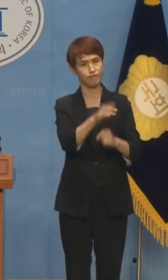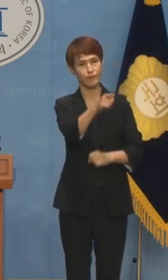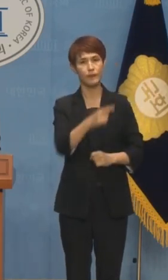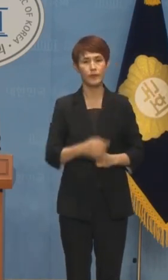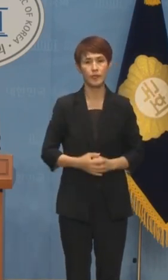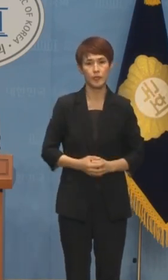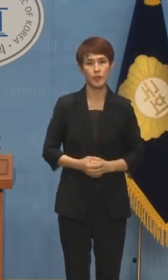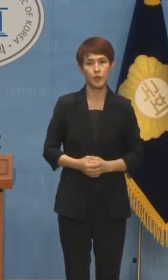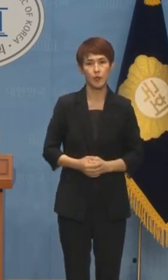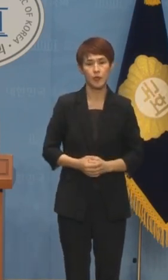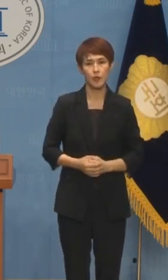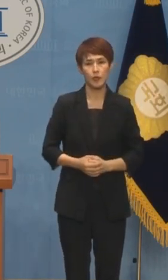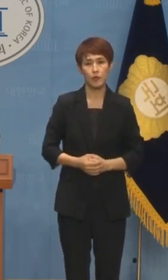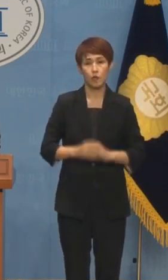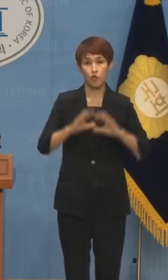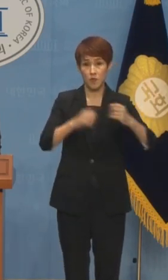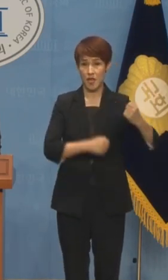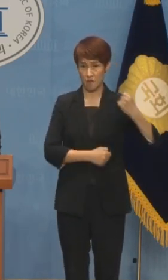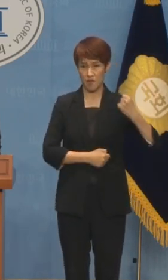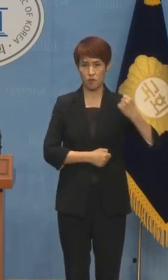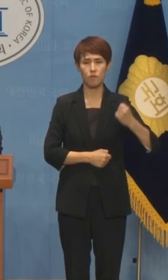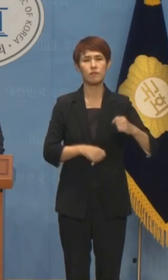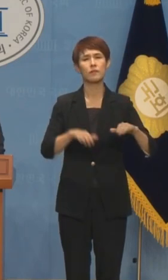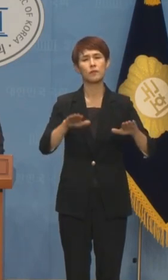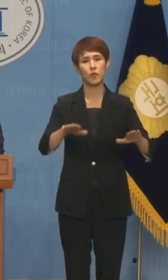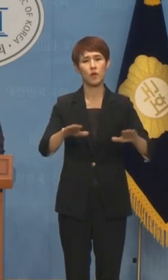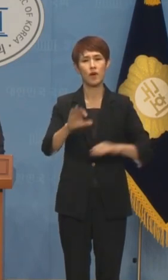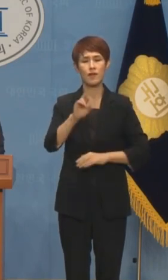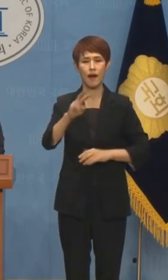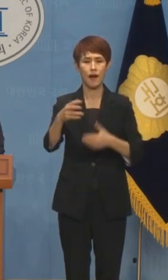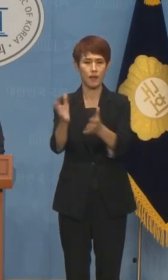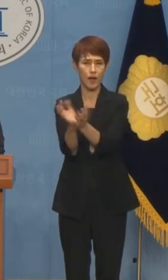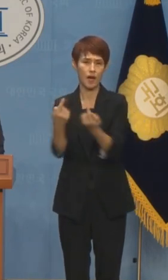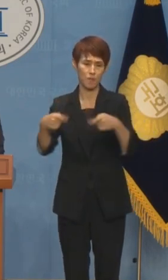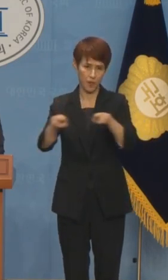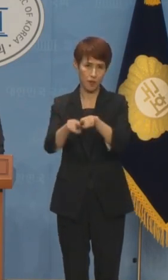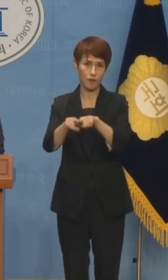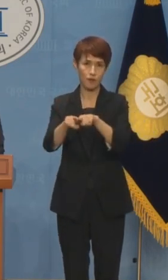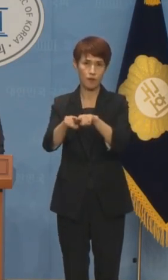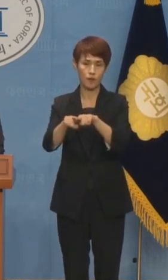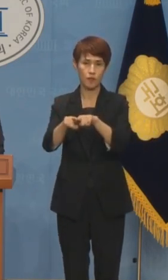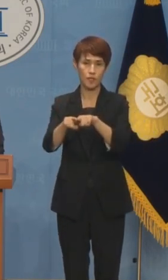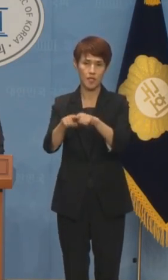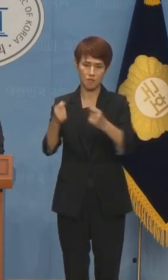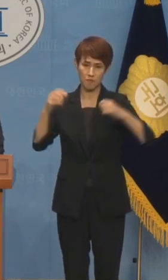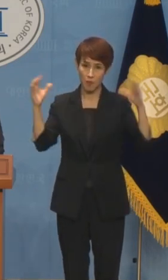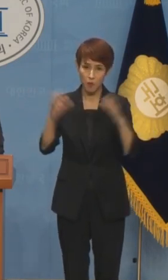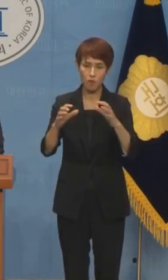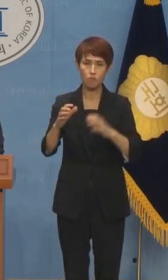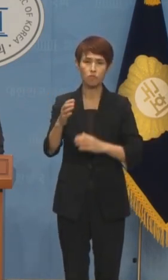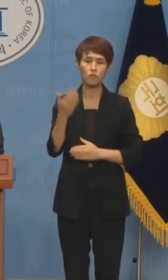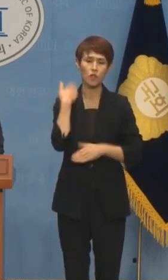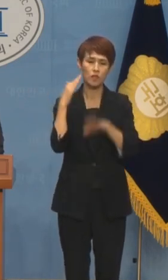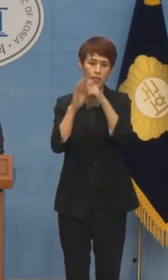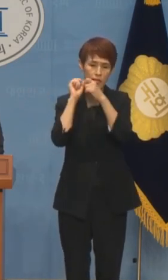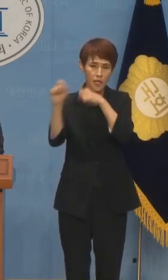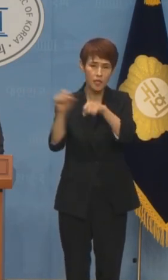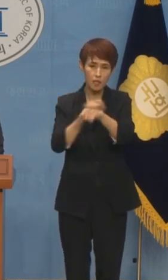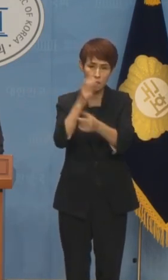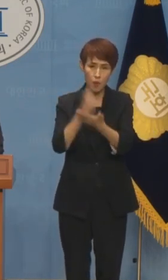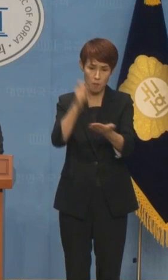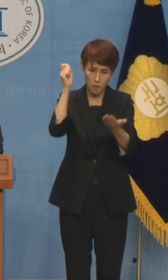따름입니다. 국민의힘은 지금이라도 야당과 협의하여 지난 전세사기 특별법 통과 당시